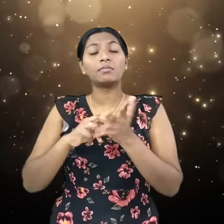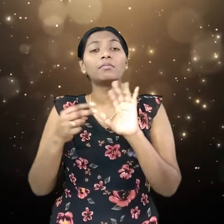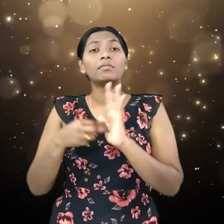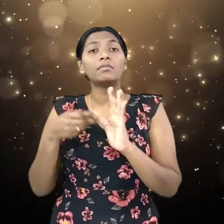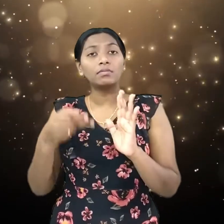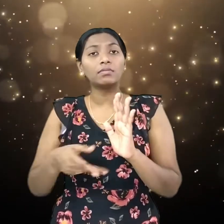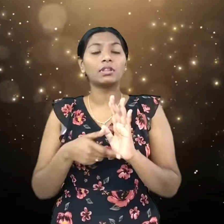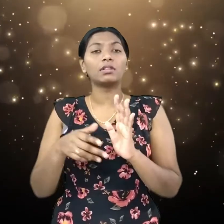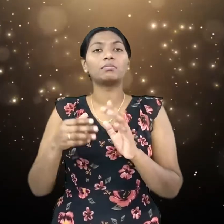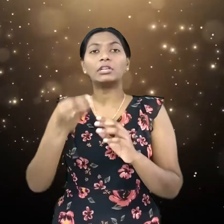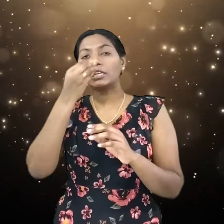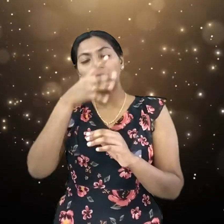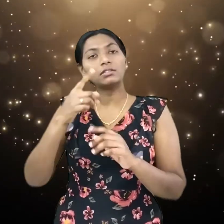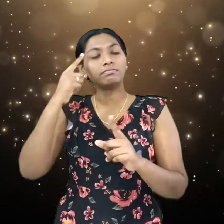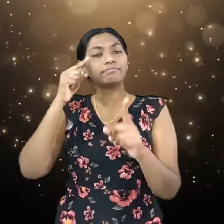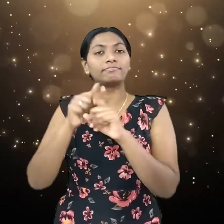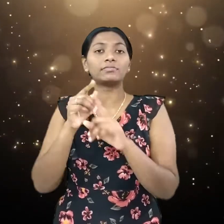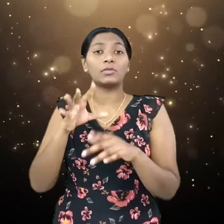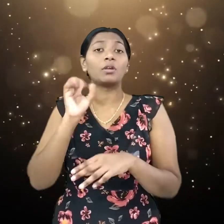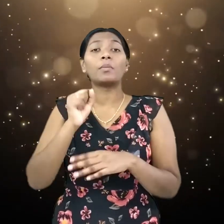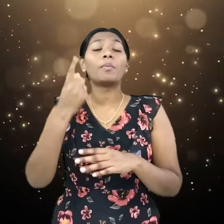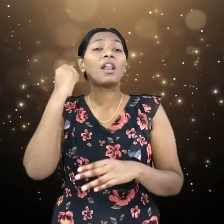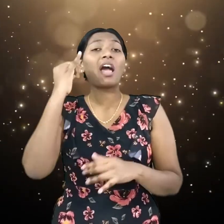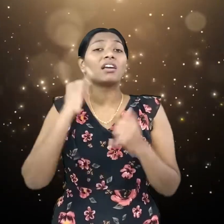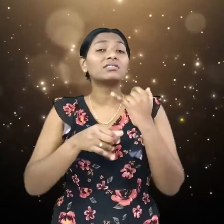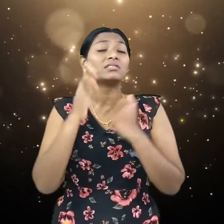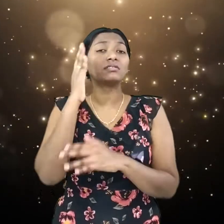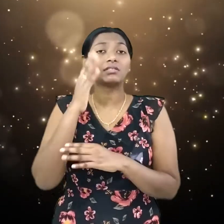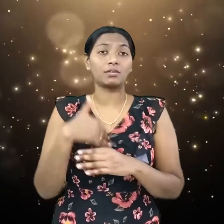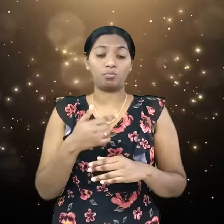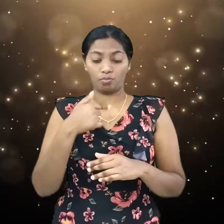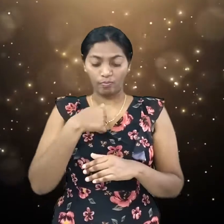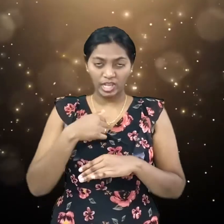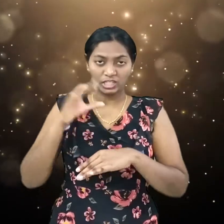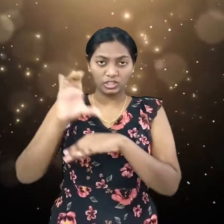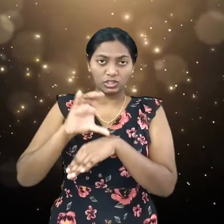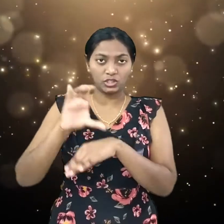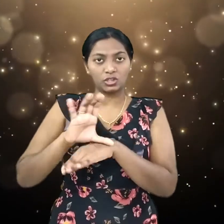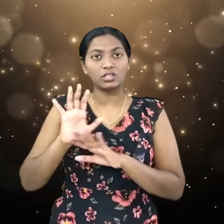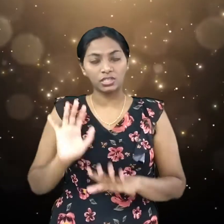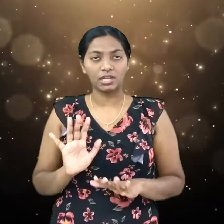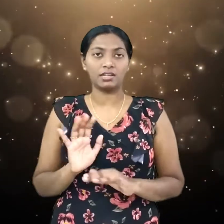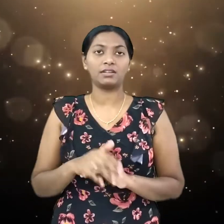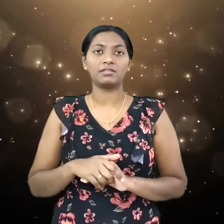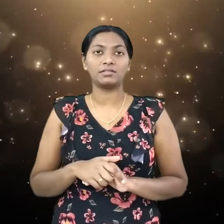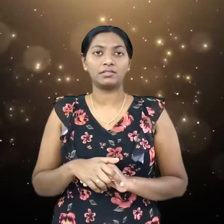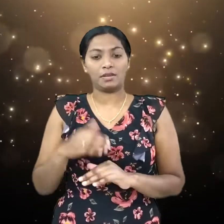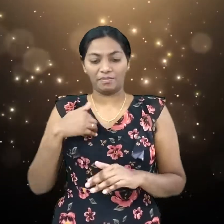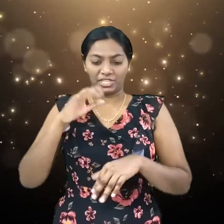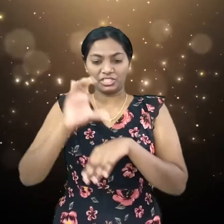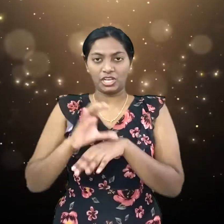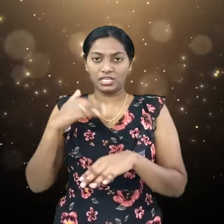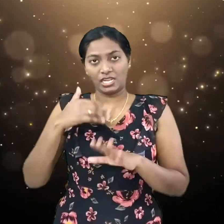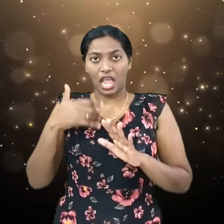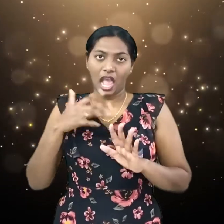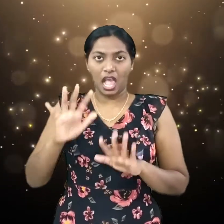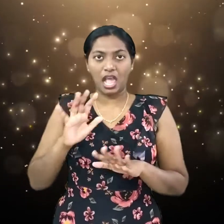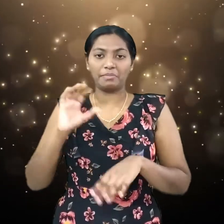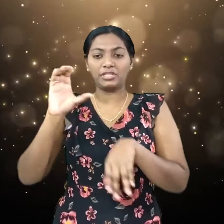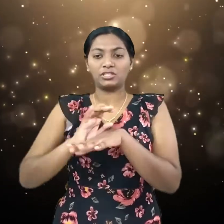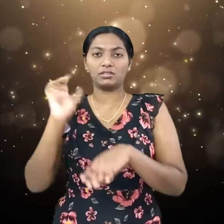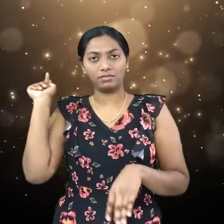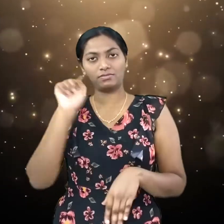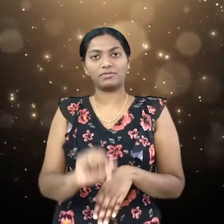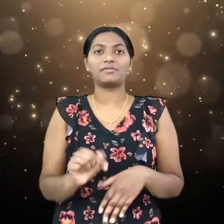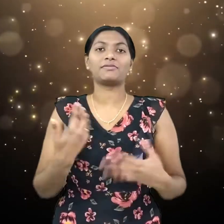हैं? याद है पिछली बार का संदेश? बोली मैं एक चर्च हूं, मैं एक चर्च हूं और मैं चर्च में आया हूं,